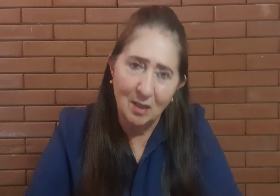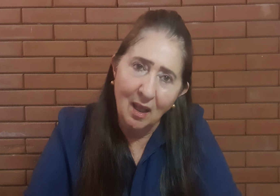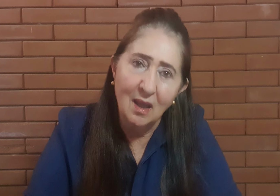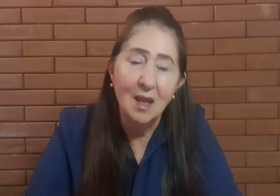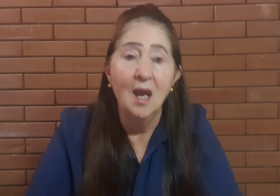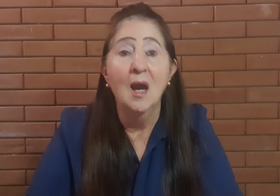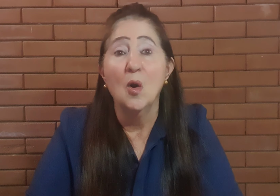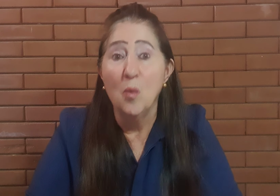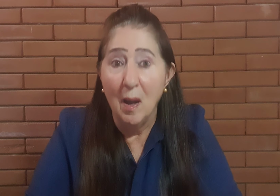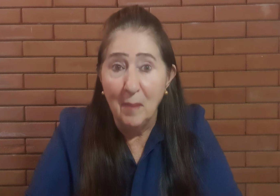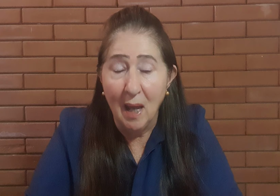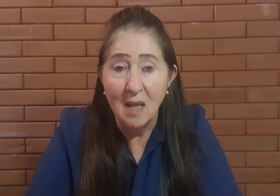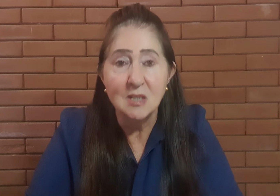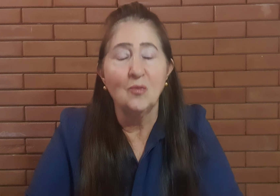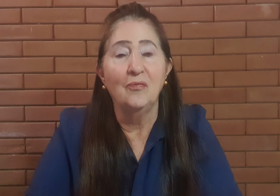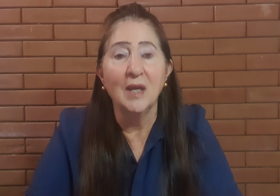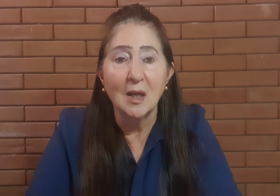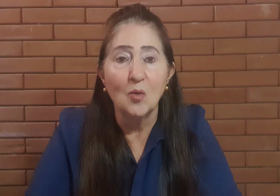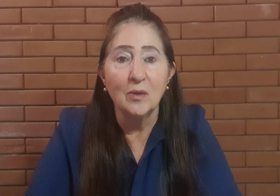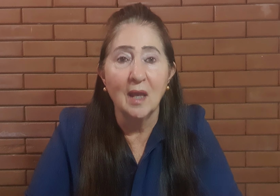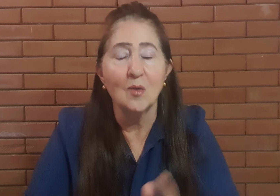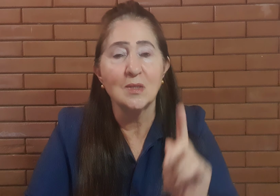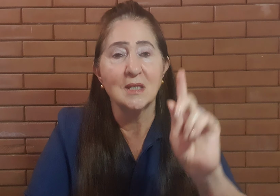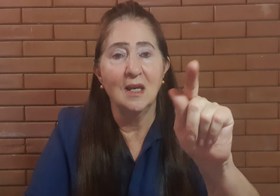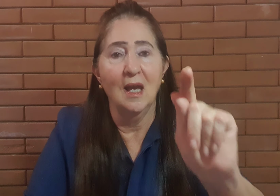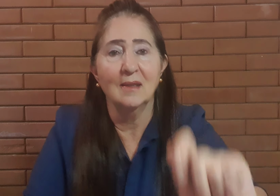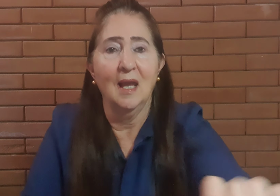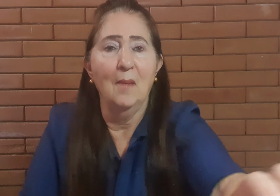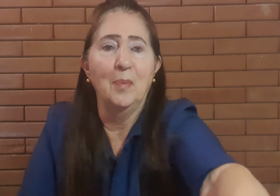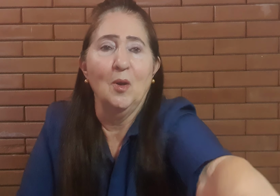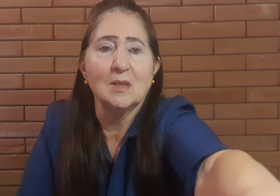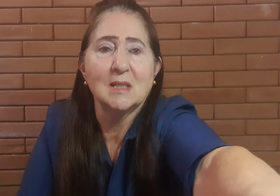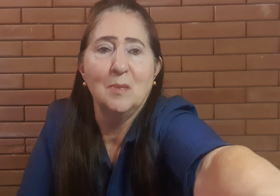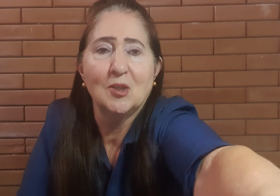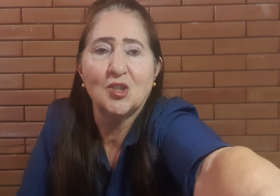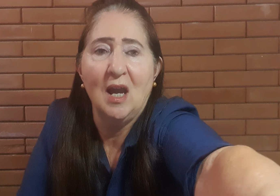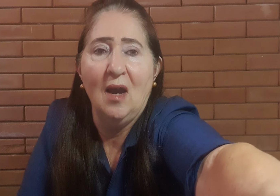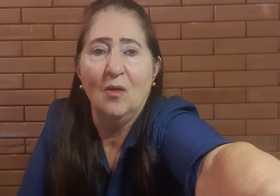ok? Um abraço, fica com Deus e até a próxima. Tchau!